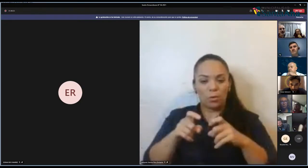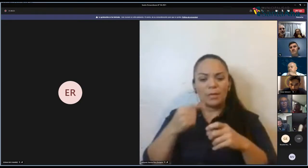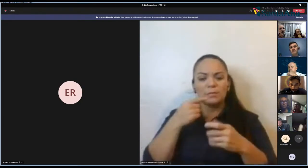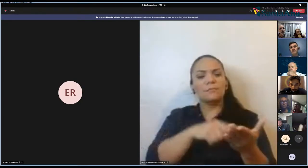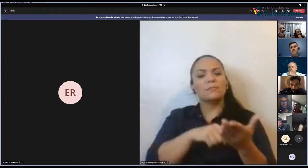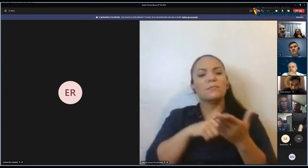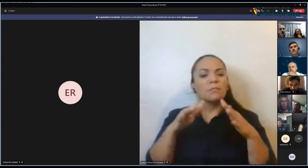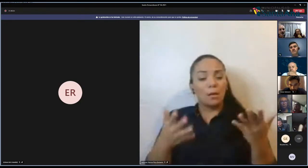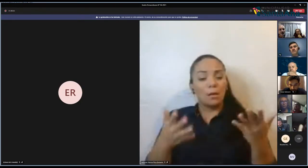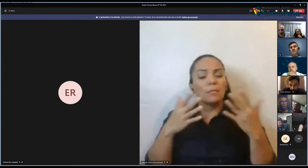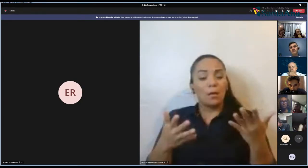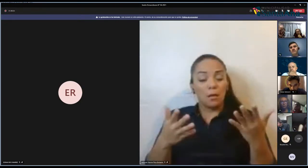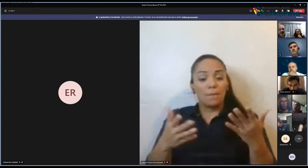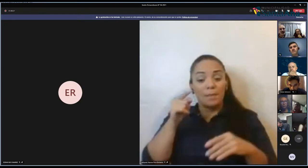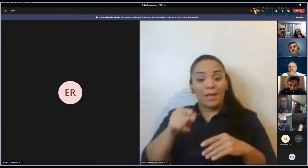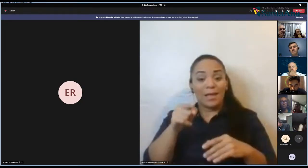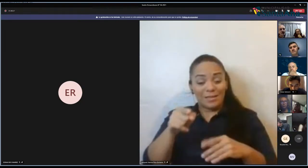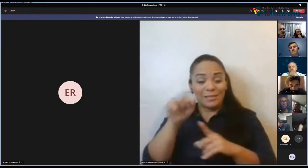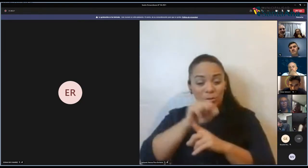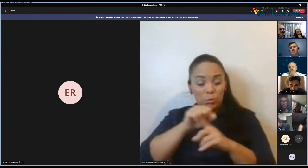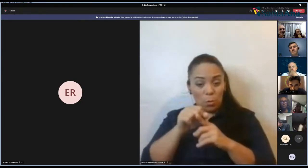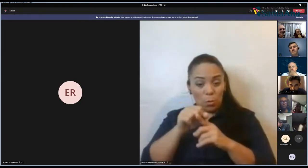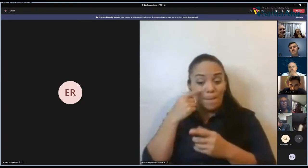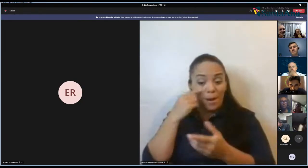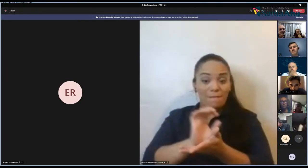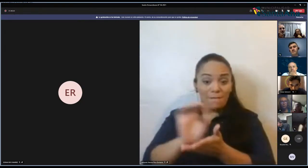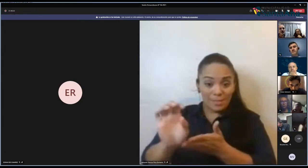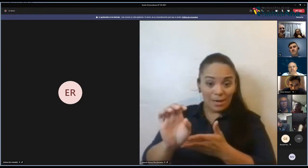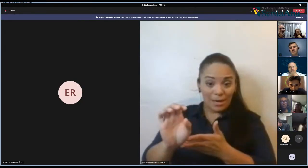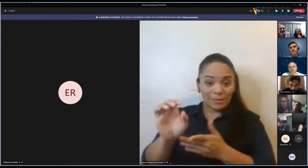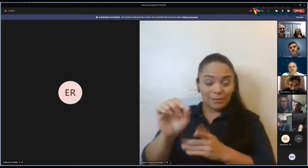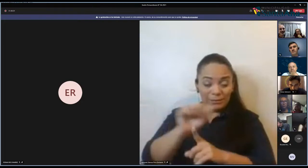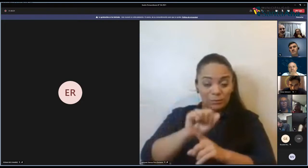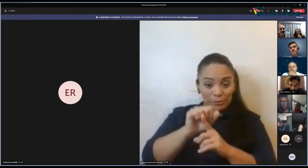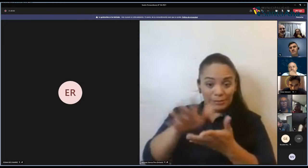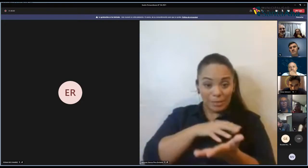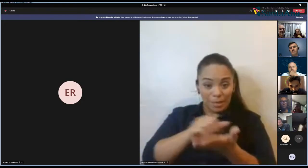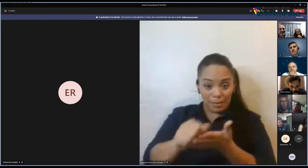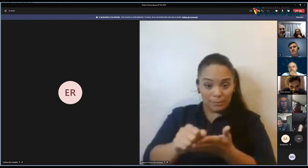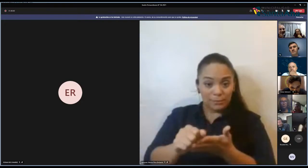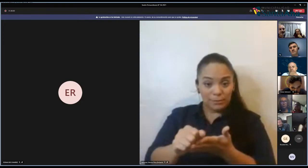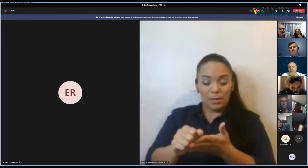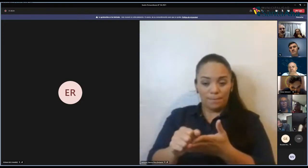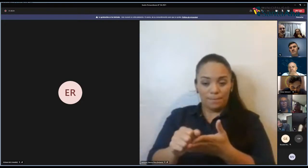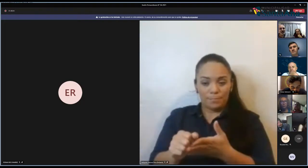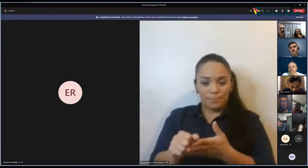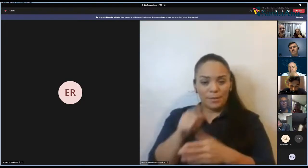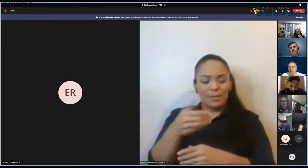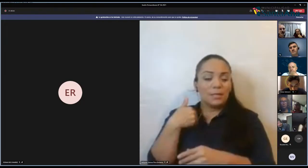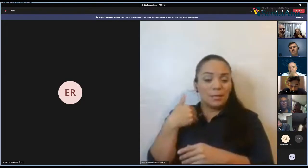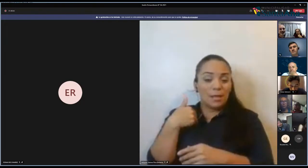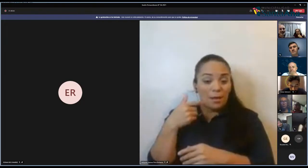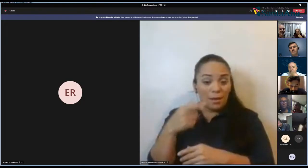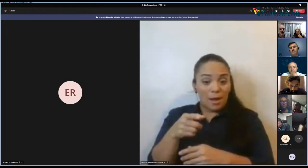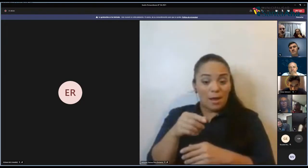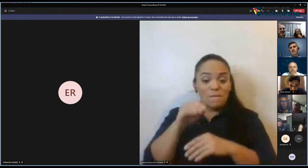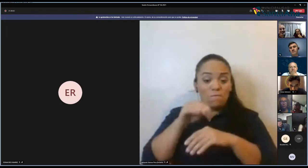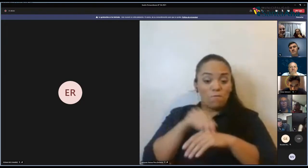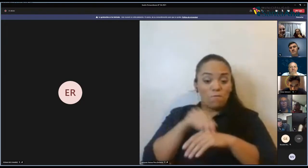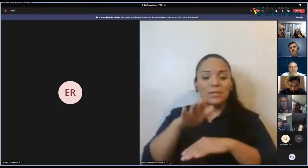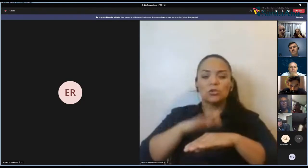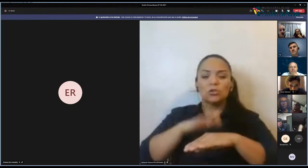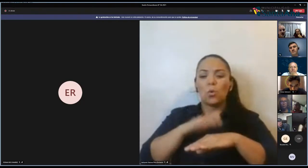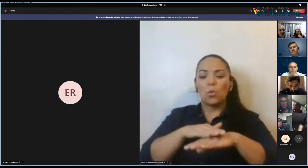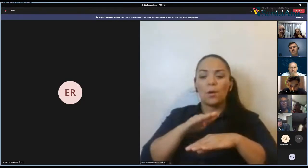bajo esa óptica de evitar condenas de desastre que se cogen de desastre tengan este influencia sobre la